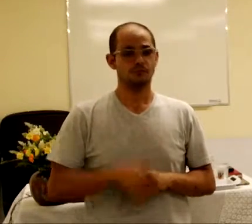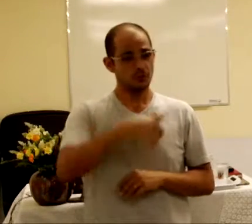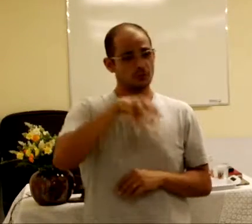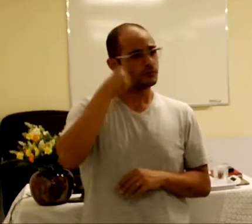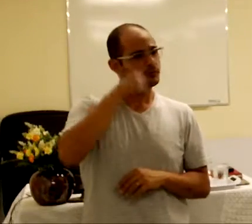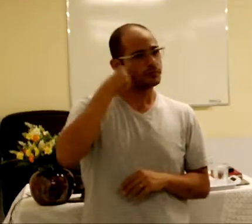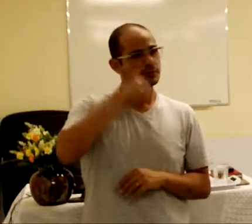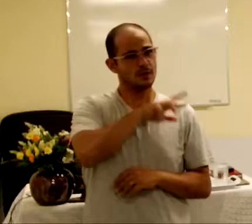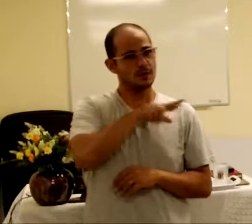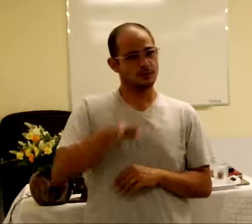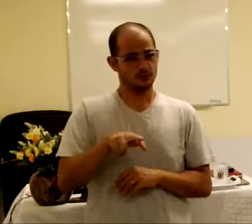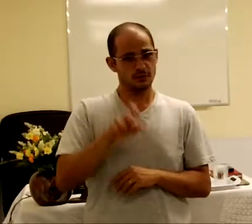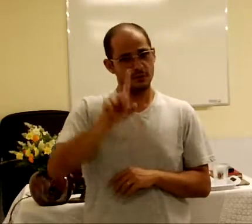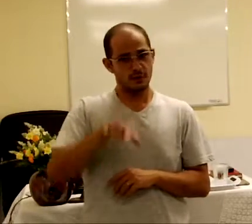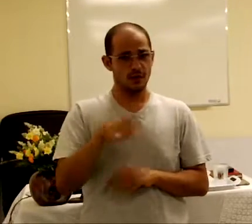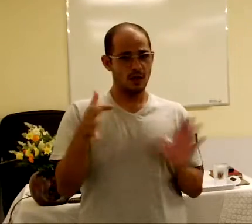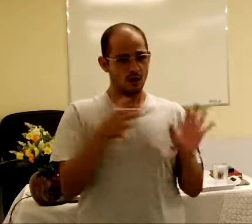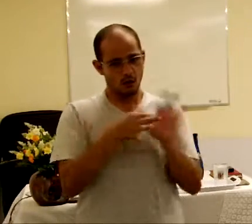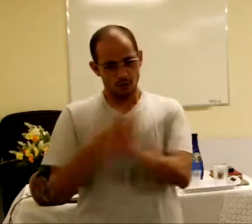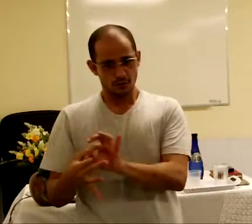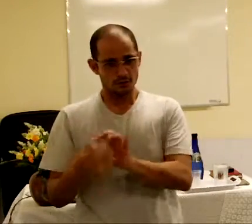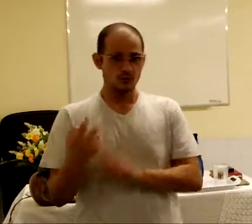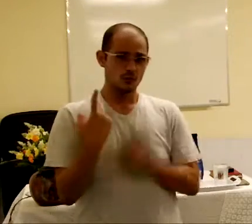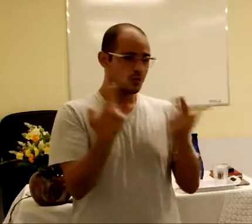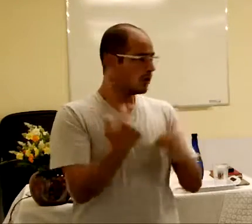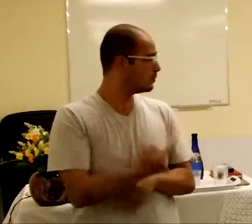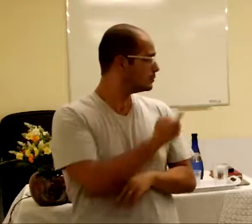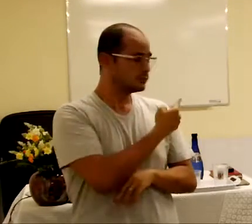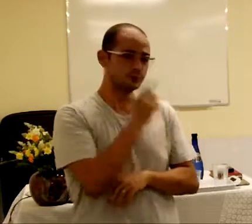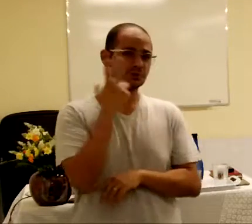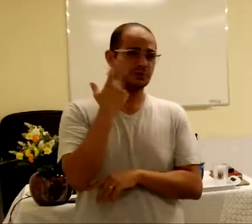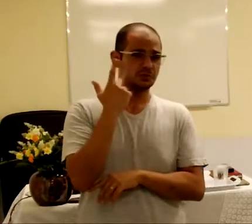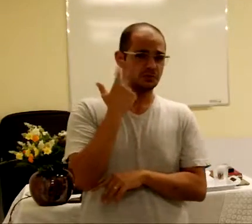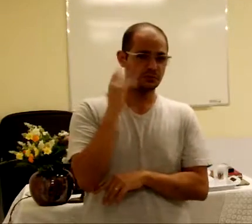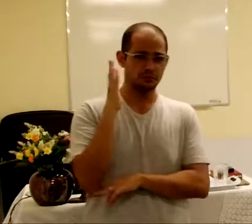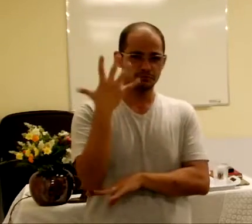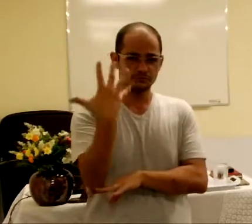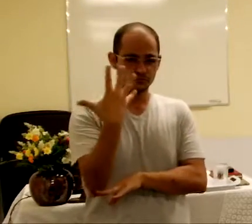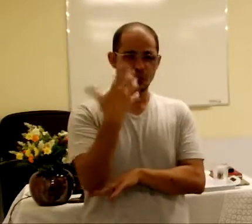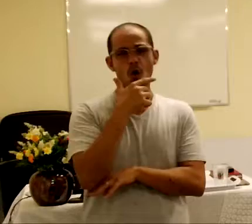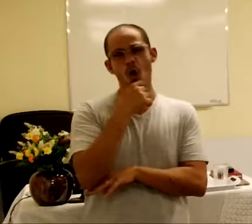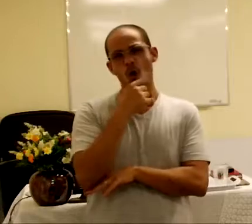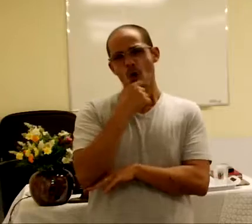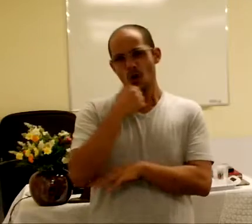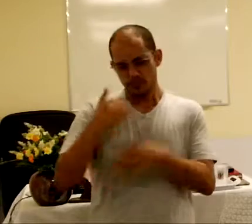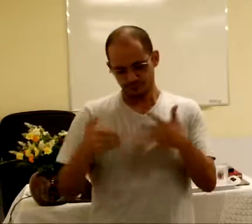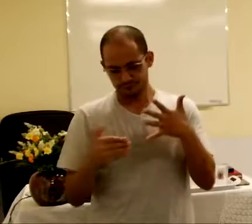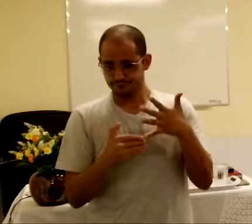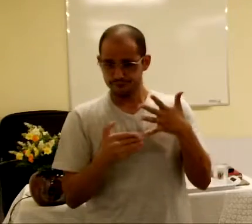experiência religiosa inicial, ela se dá num contexto assim, né? Da natureza, quando o homem primitivo ainda não dava